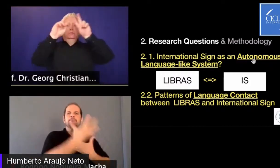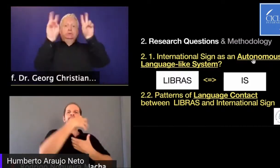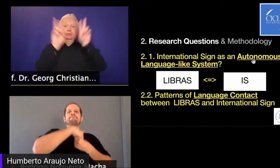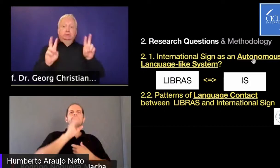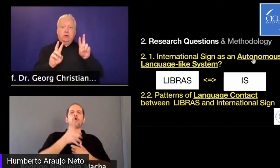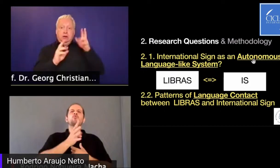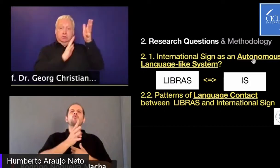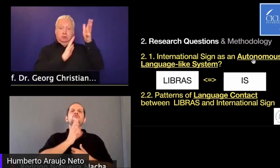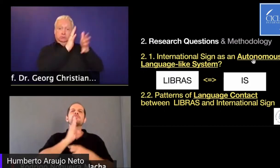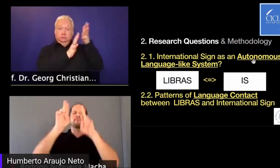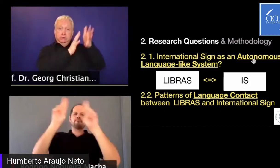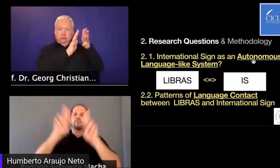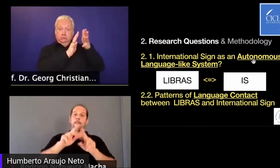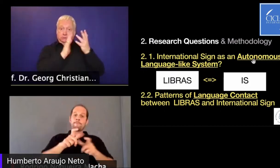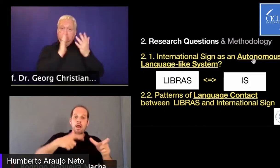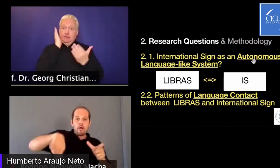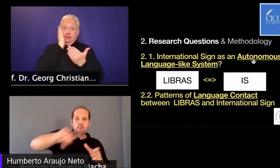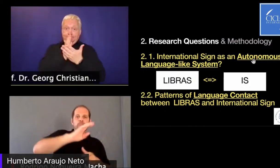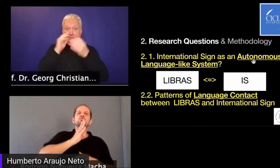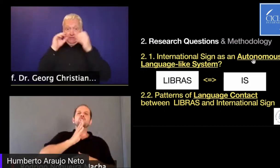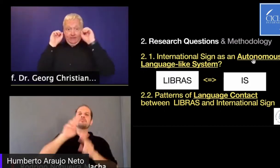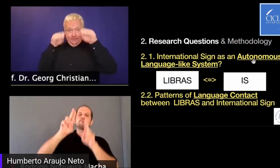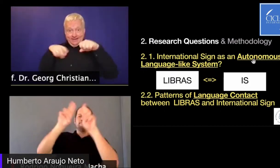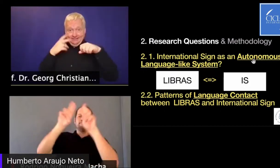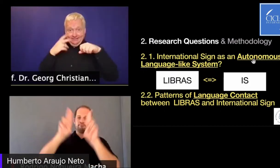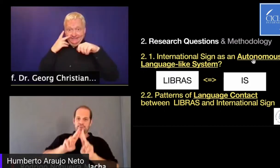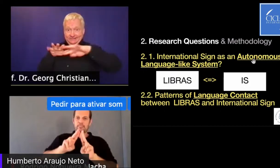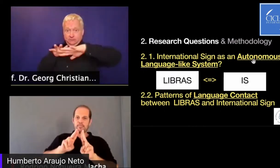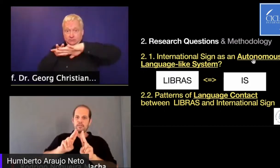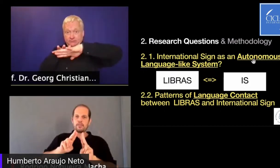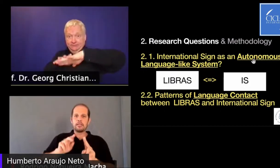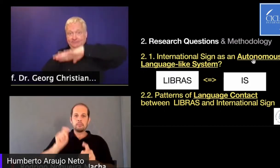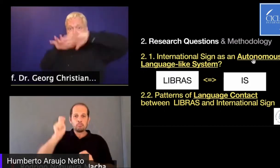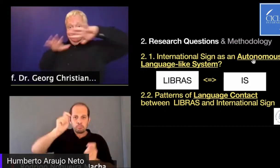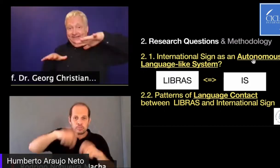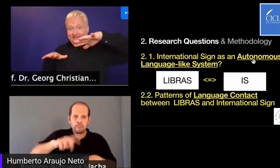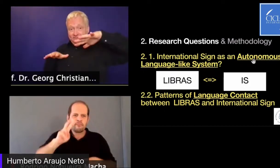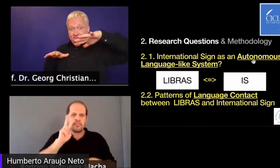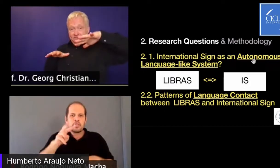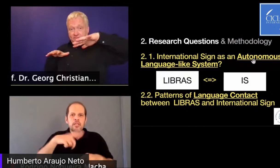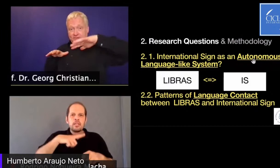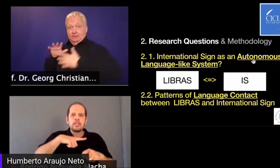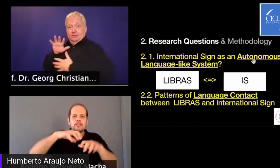Será que as pessoas que são falantes dessas línguas de sinais,